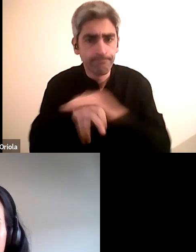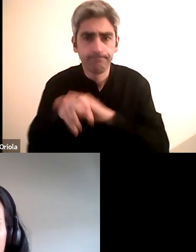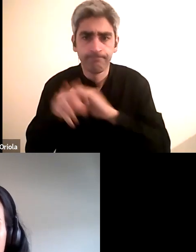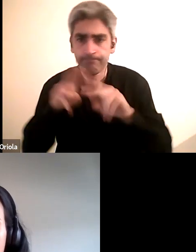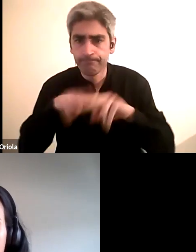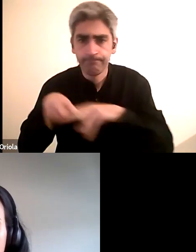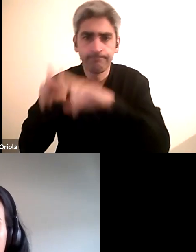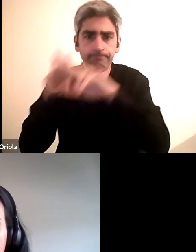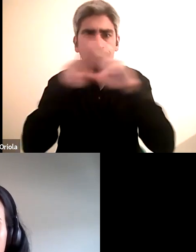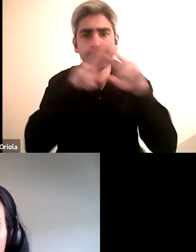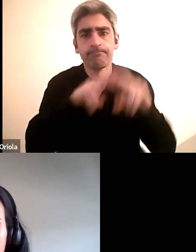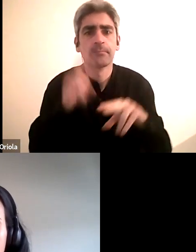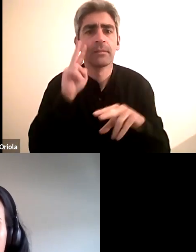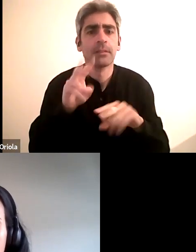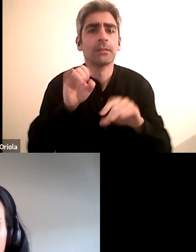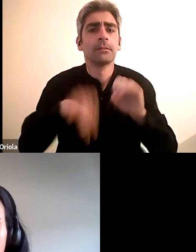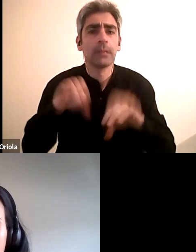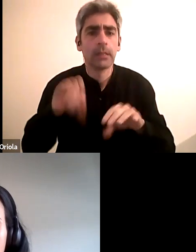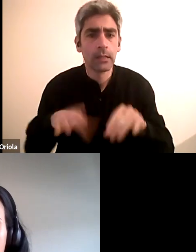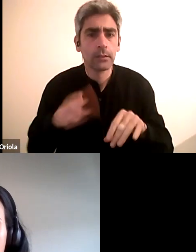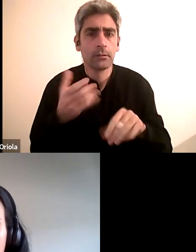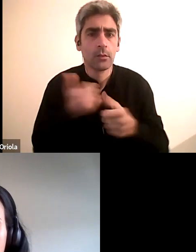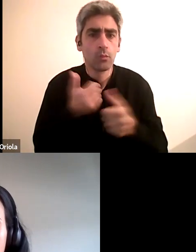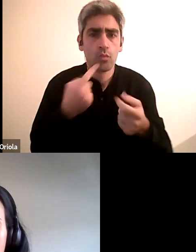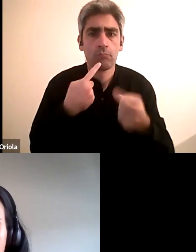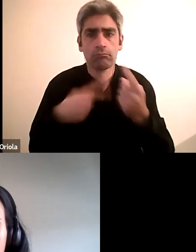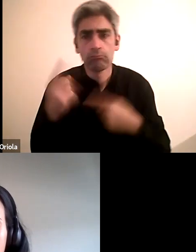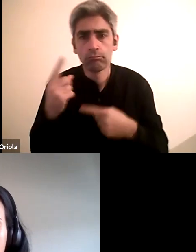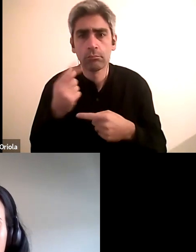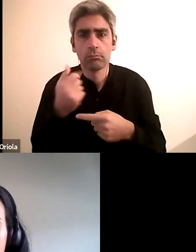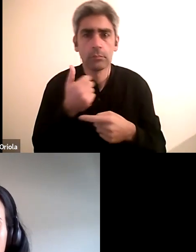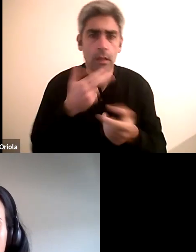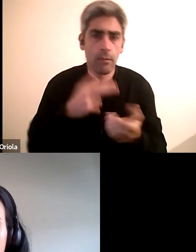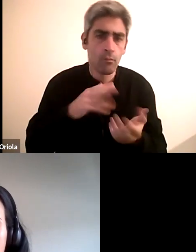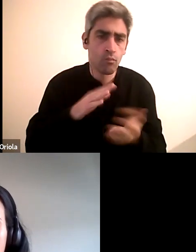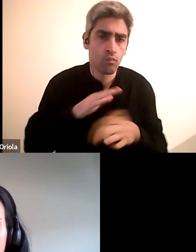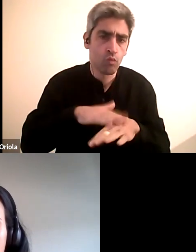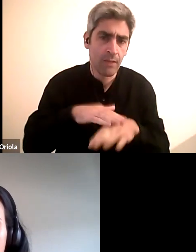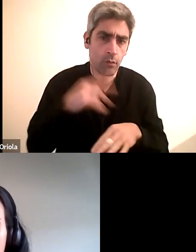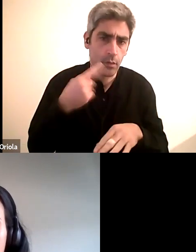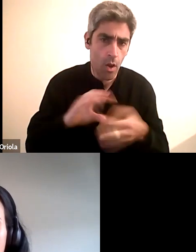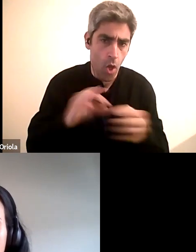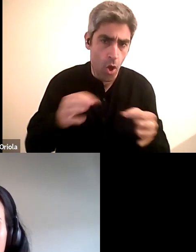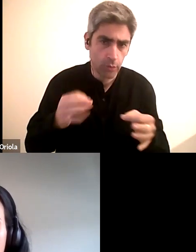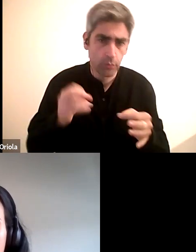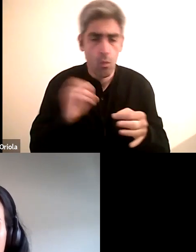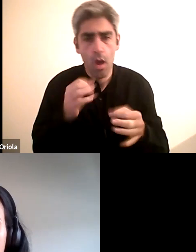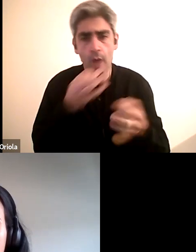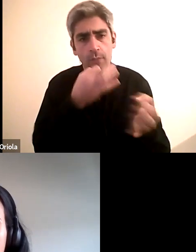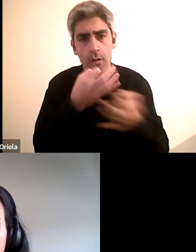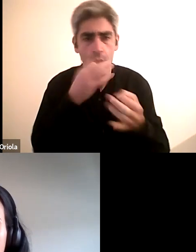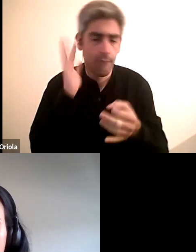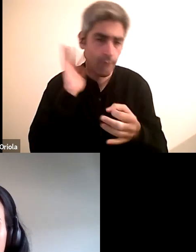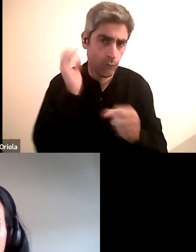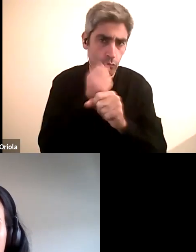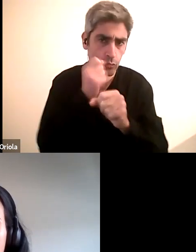e vai indagar se a denúncia, se a queixa tem razão de ser, falando com os trabalhadores, falando com